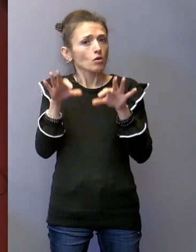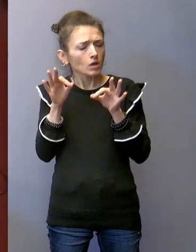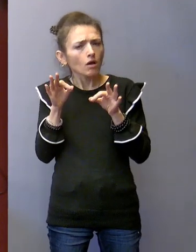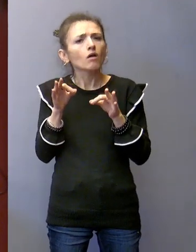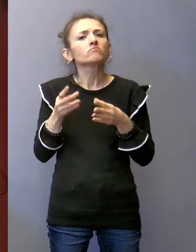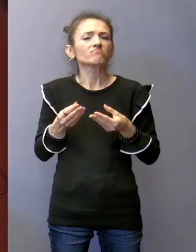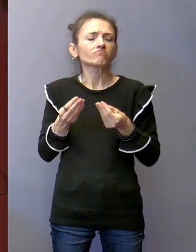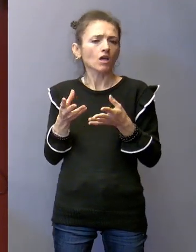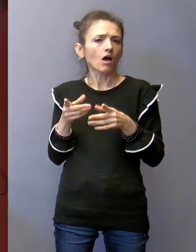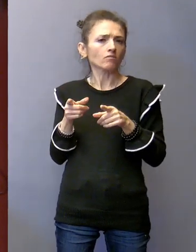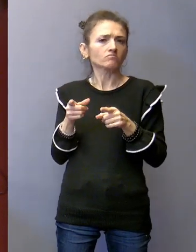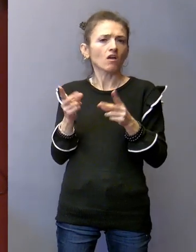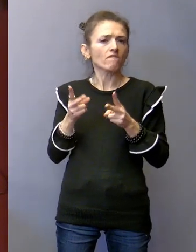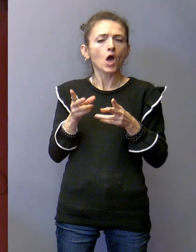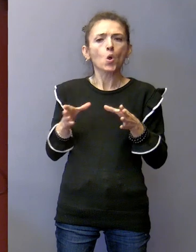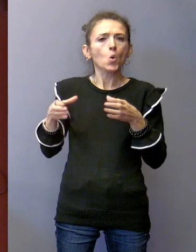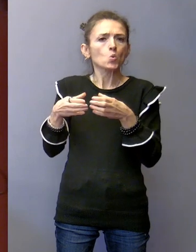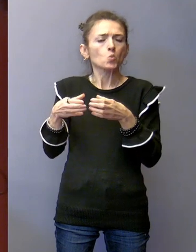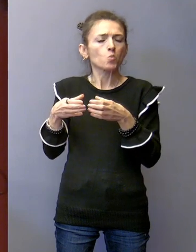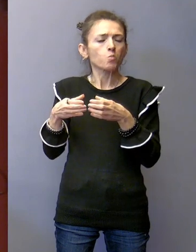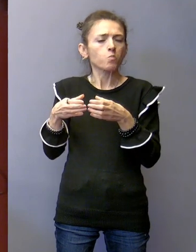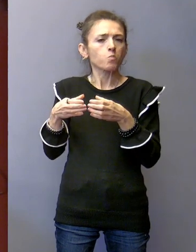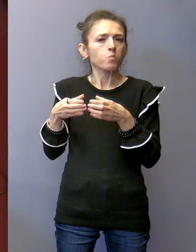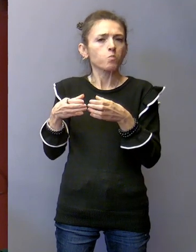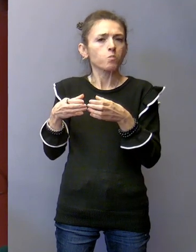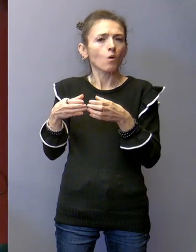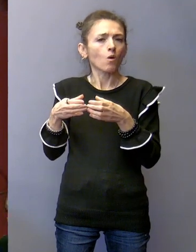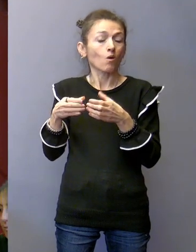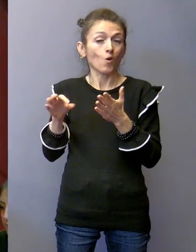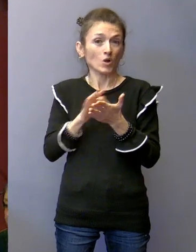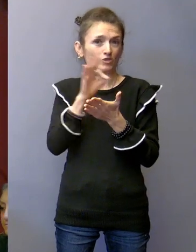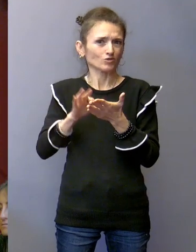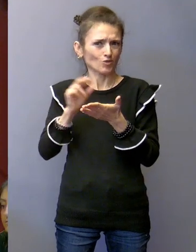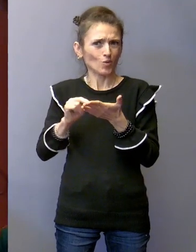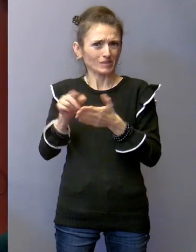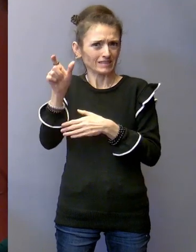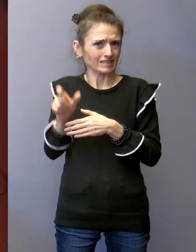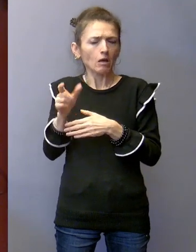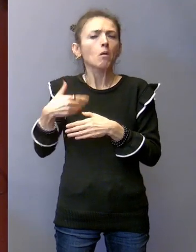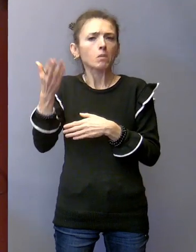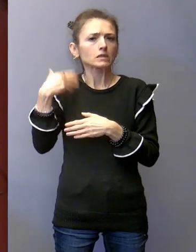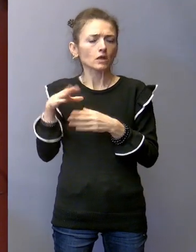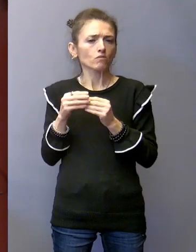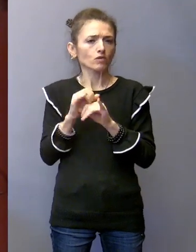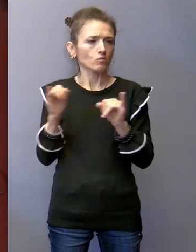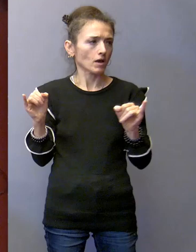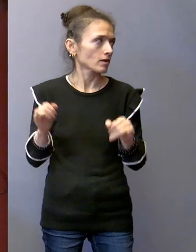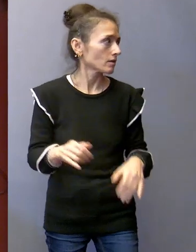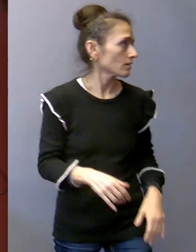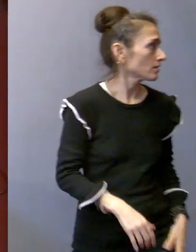viene dato atto correttamente dal gruppo politico di appartenenza dell'autore dell'odg e non era mai stato fatto prima